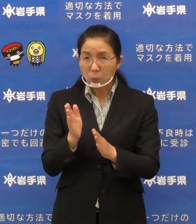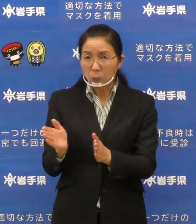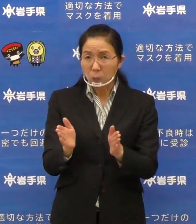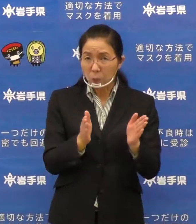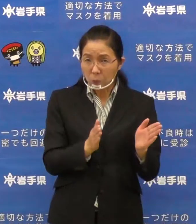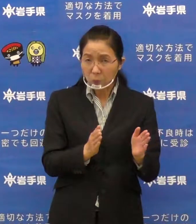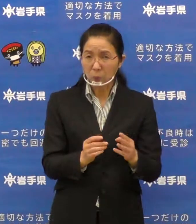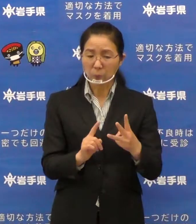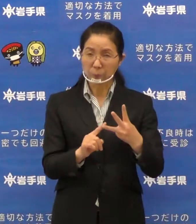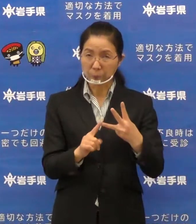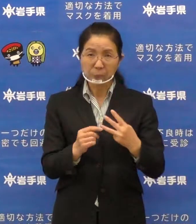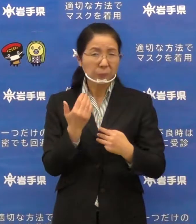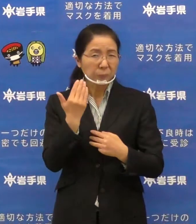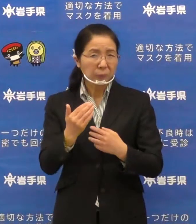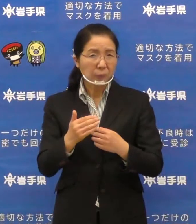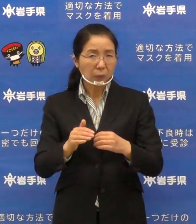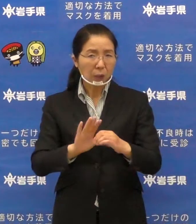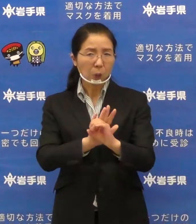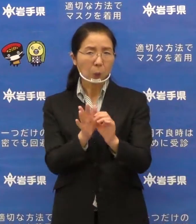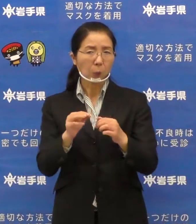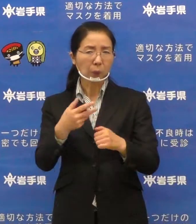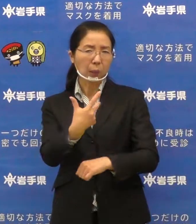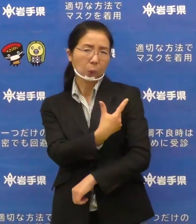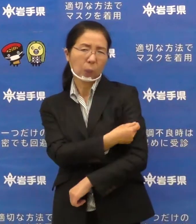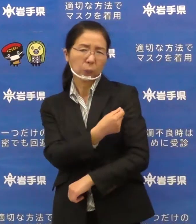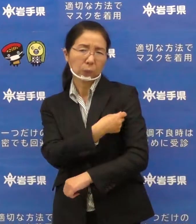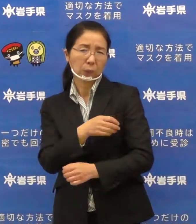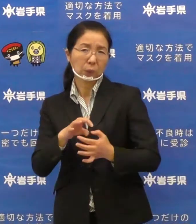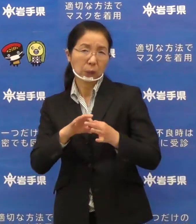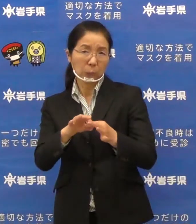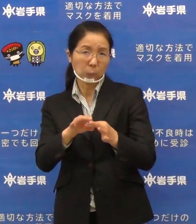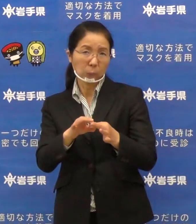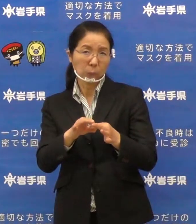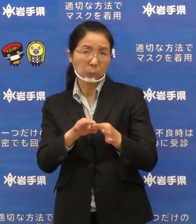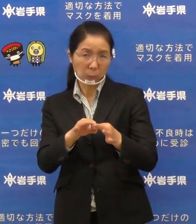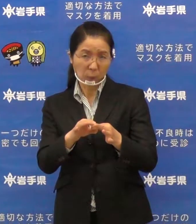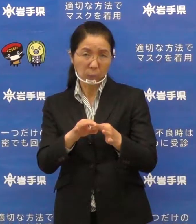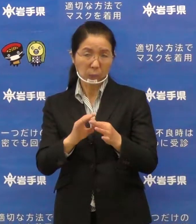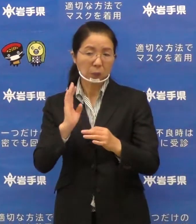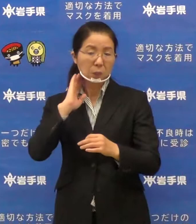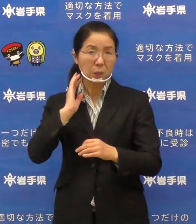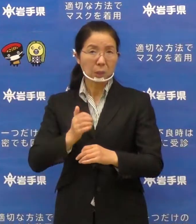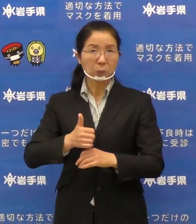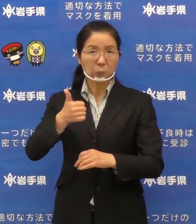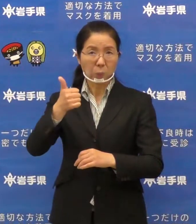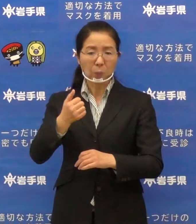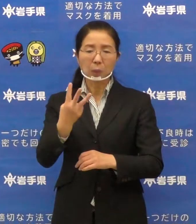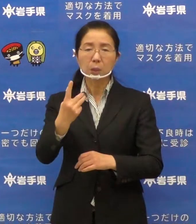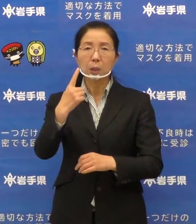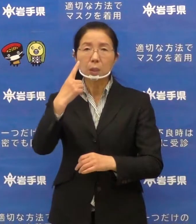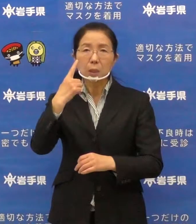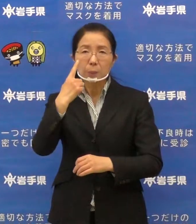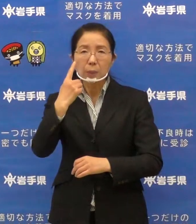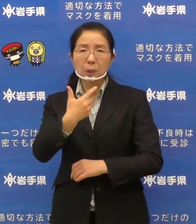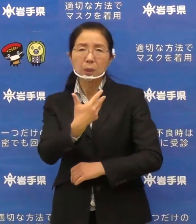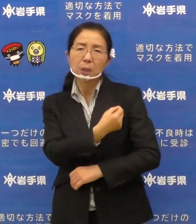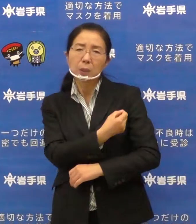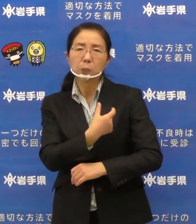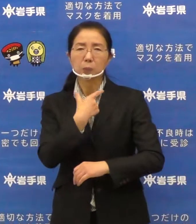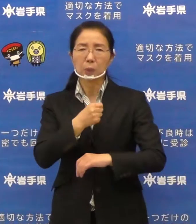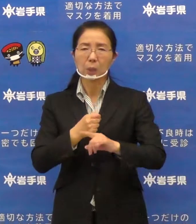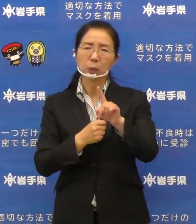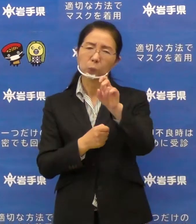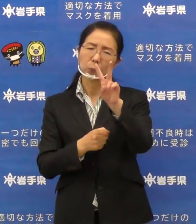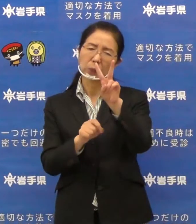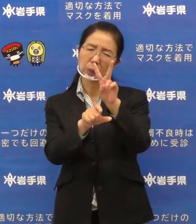きまして、コロナのワクチンの関連なんですけれども、岸田首相が3回目の接種について早ければ12月